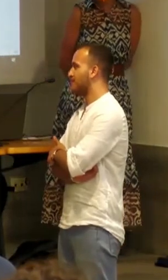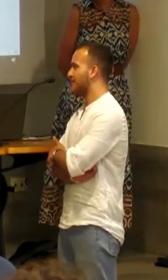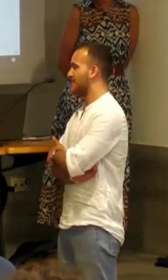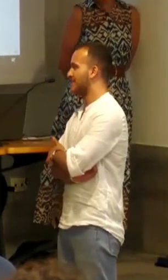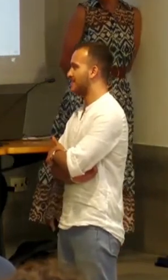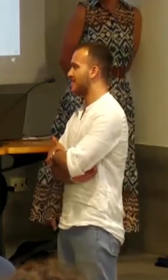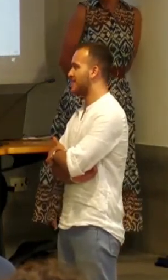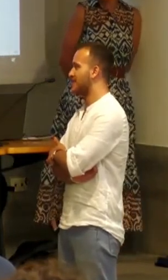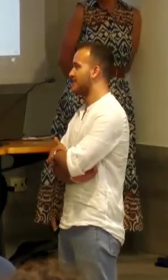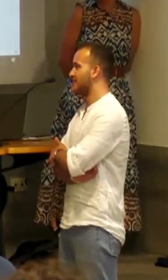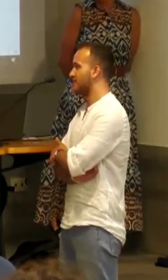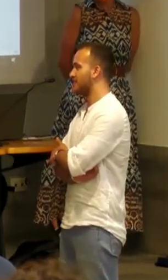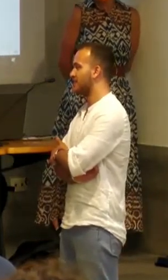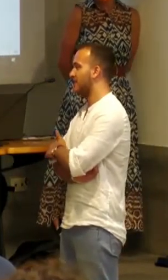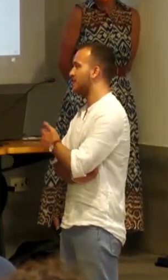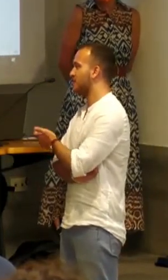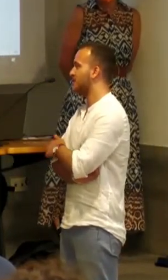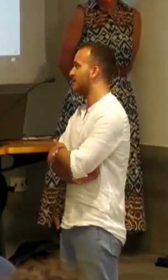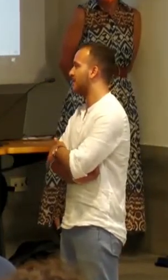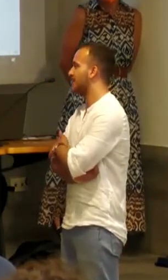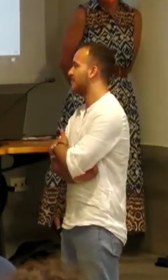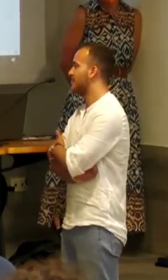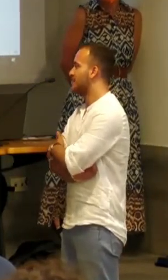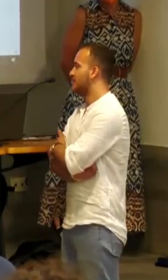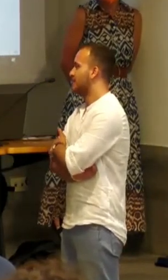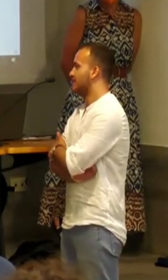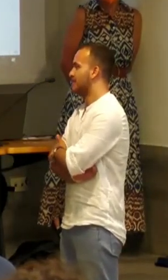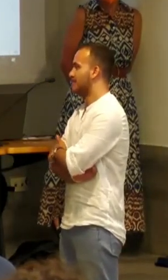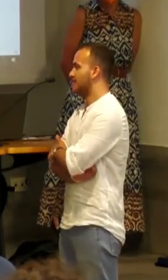la presenza di questa magistrale